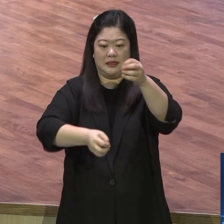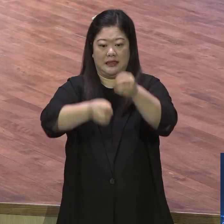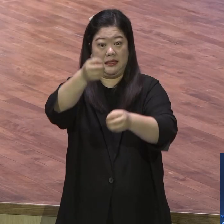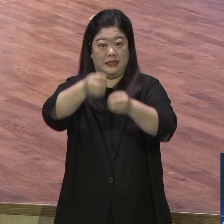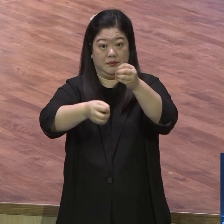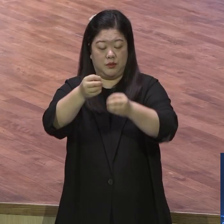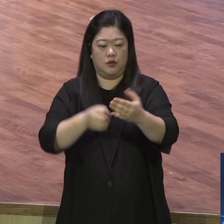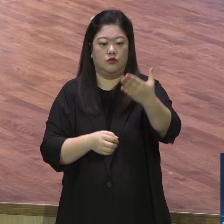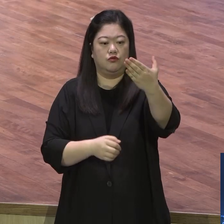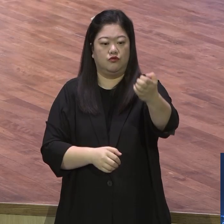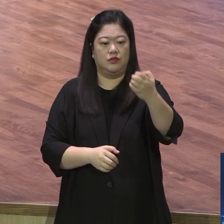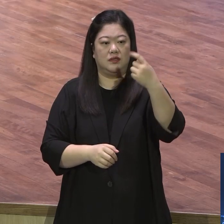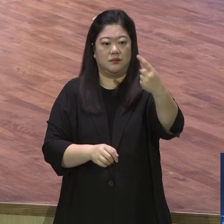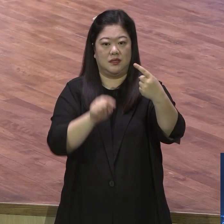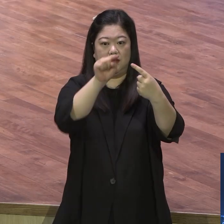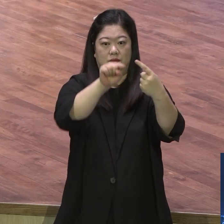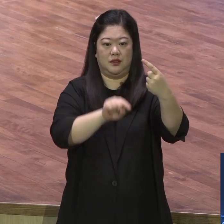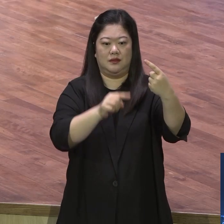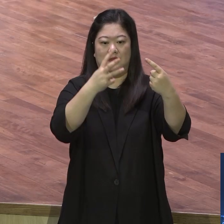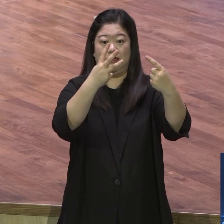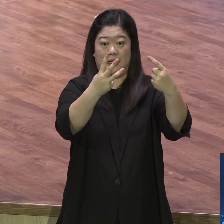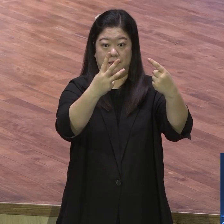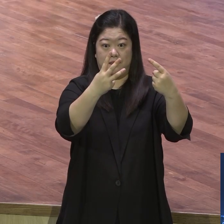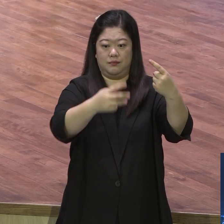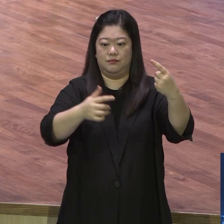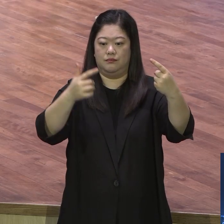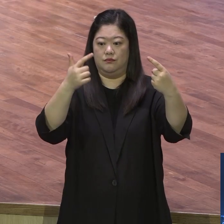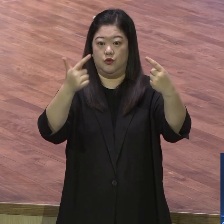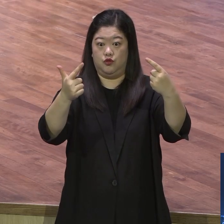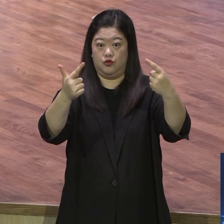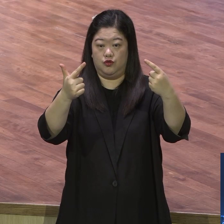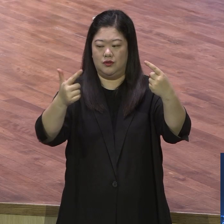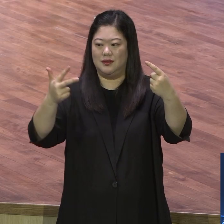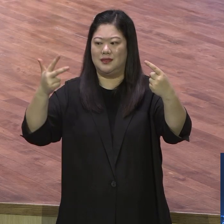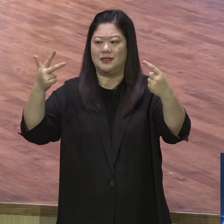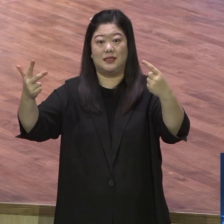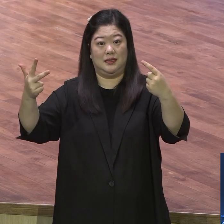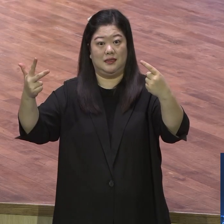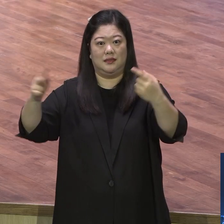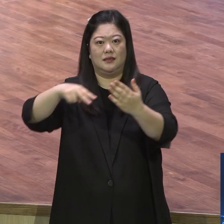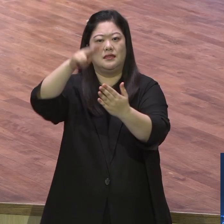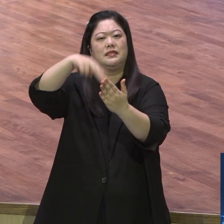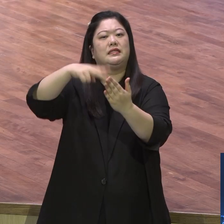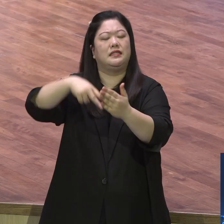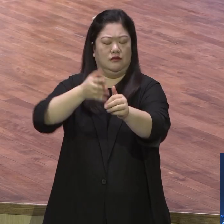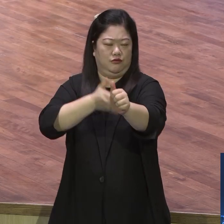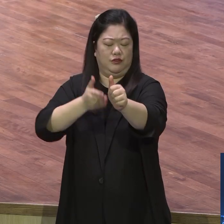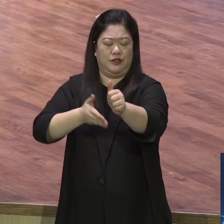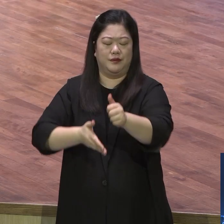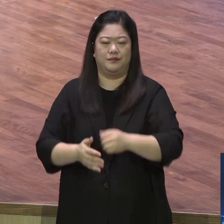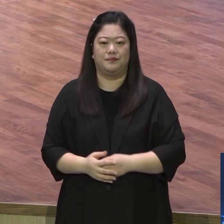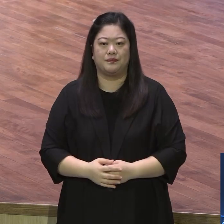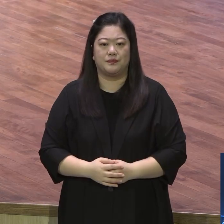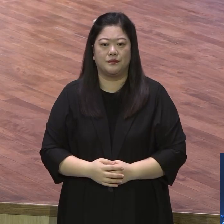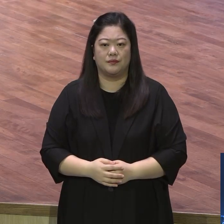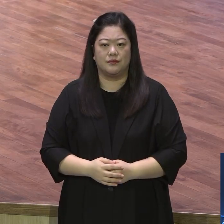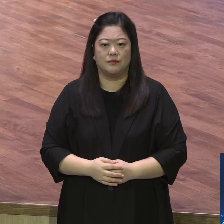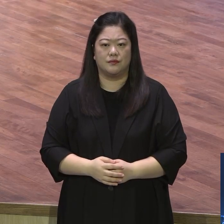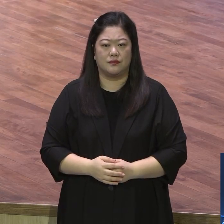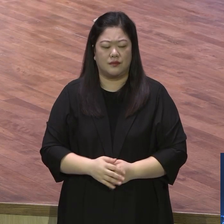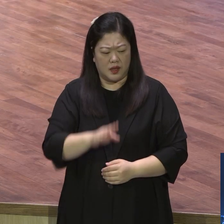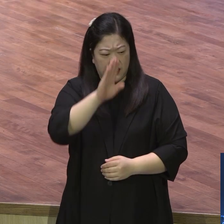3절 6절 7절을 나중에 예배 끝나고 나면 다시 한번 묵상을 해보세요 그 어떤